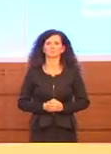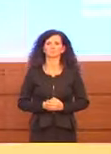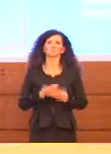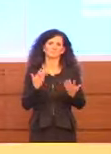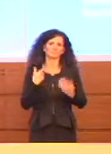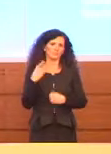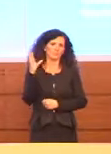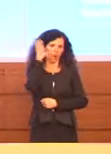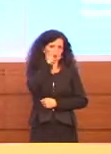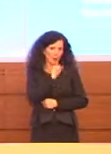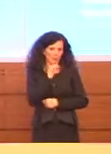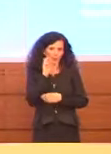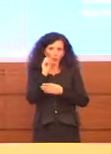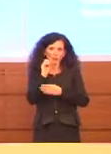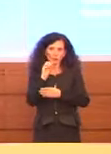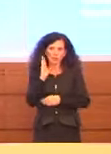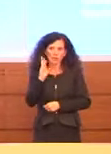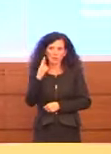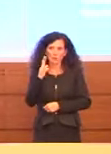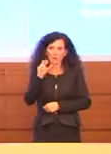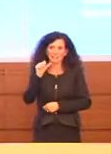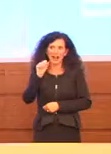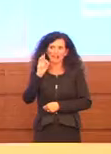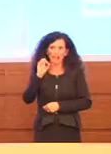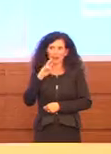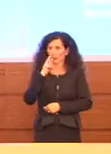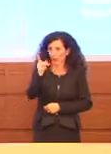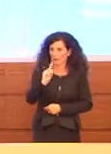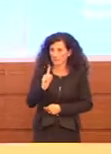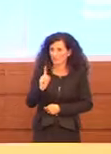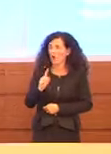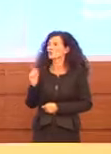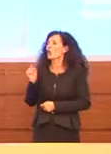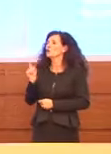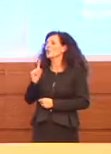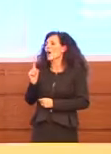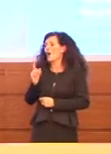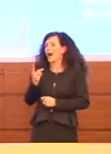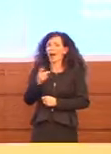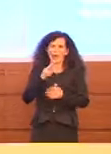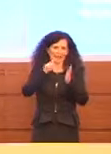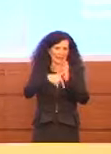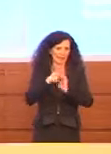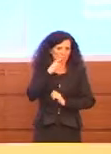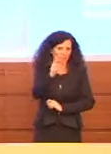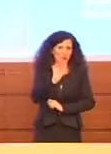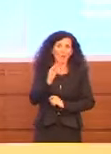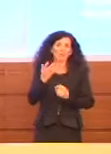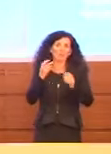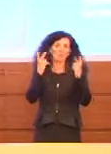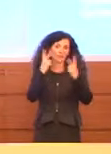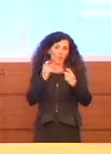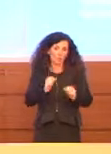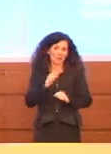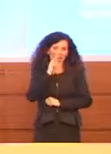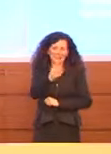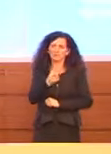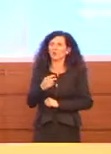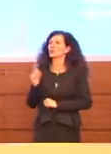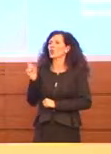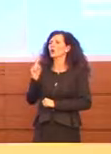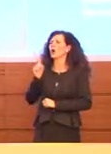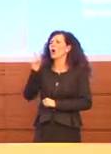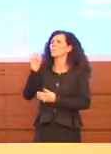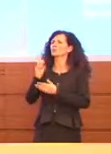risposto altrimenti non ha avuto tempo perché altrimenti avremmo già risolto mi ha detto che